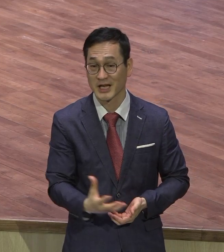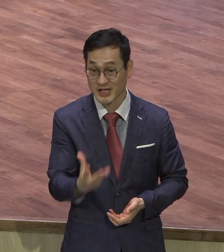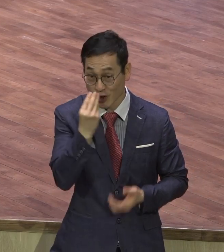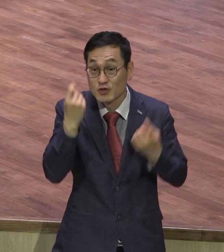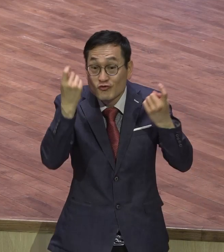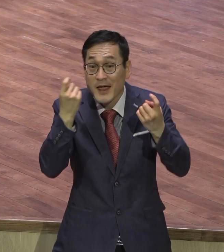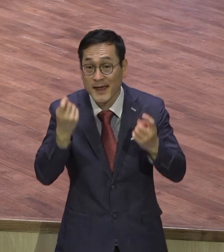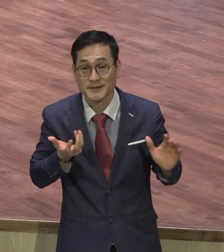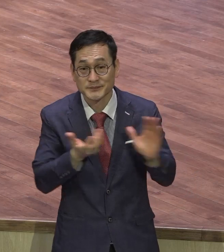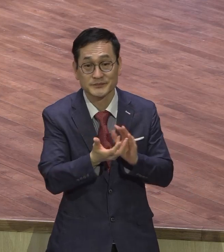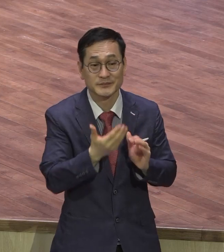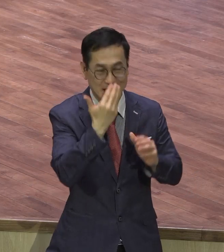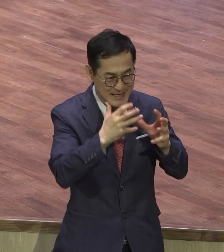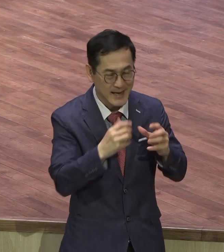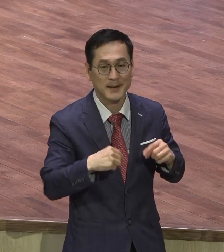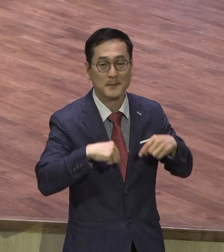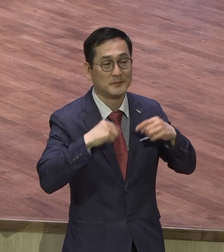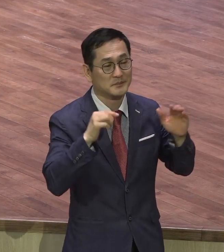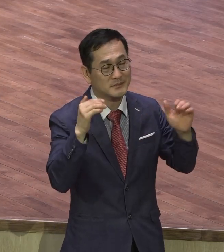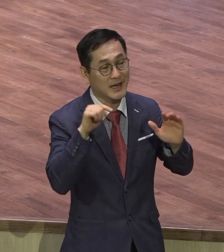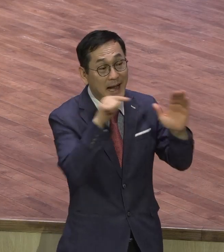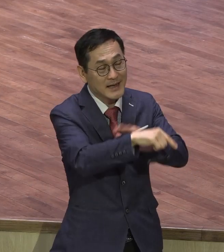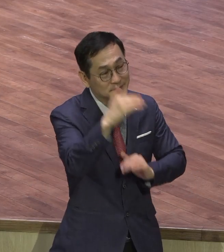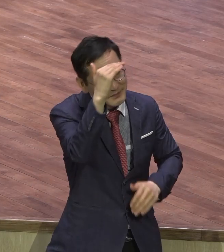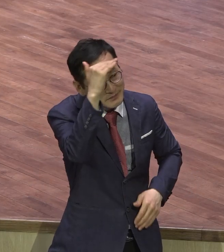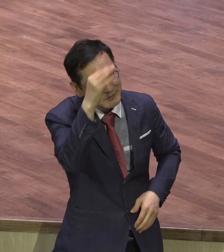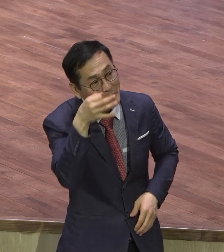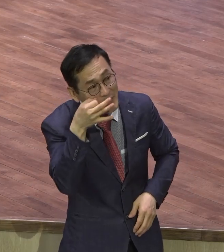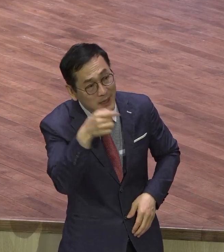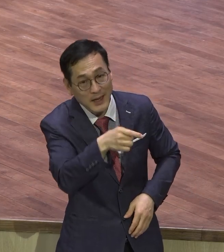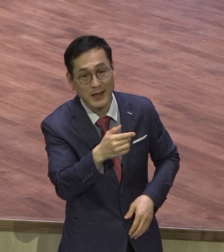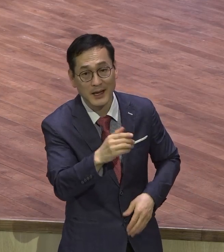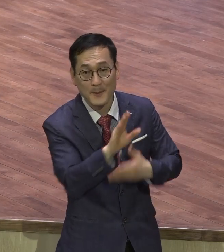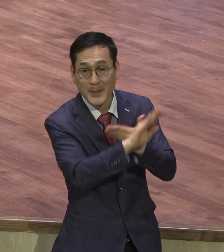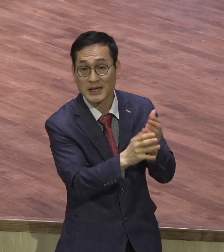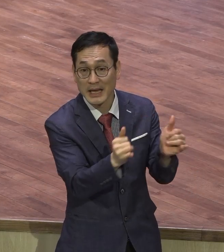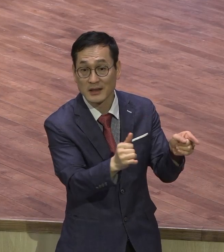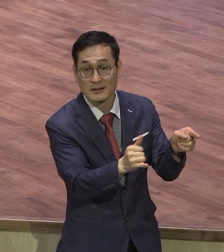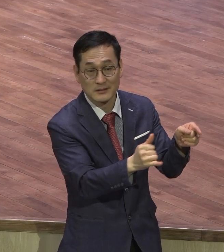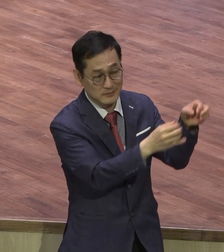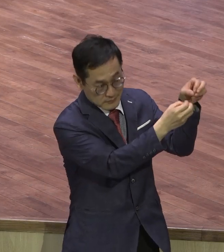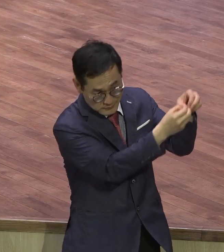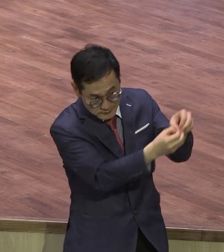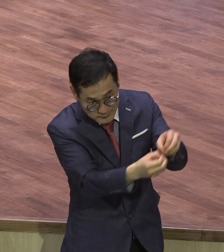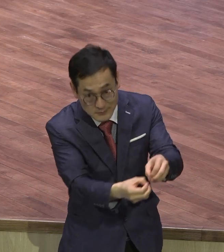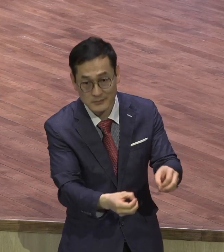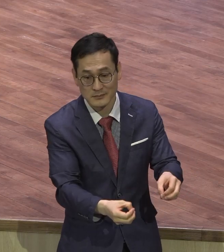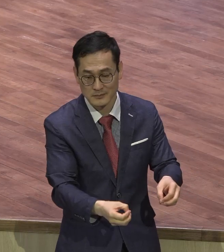갔더니요. 사람들 앞에 많은 데 서가지고 드럽습니다. 이렇게 서고 막